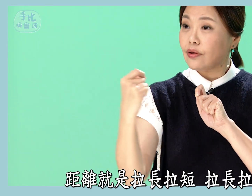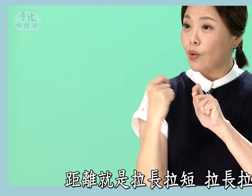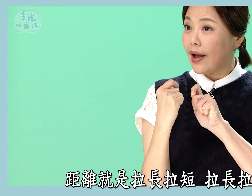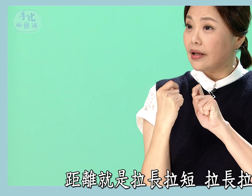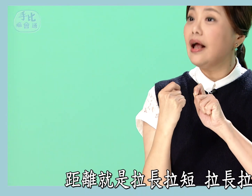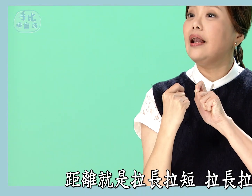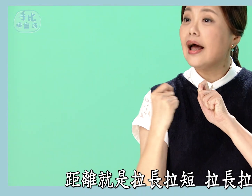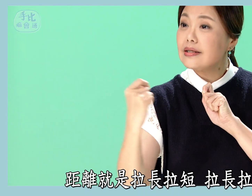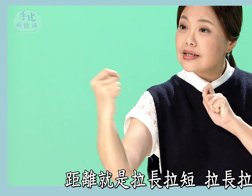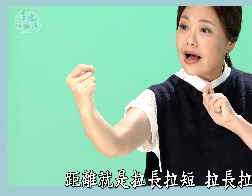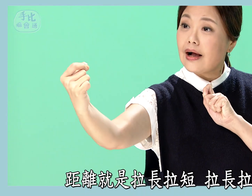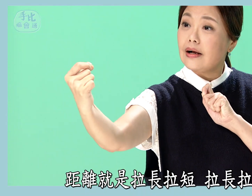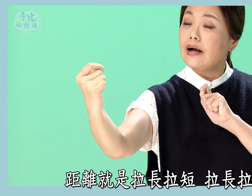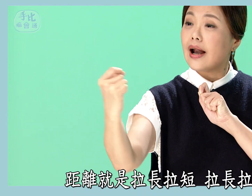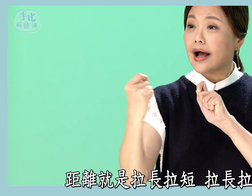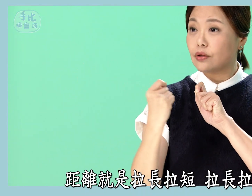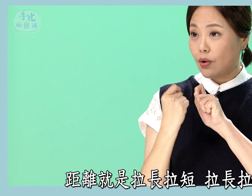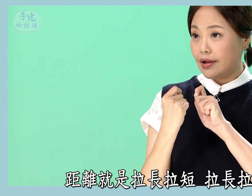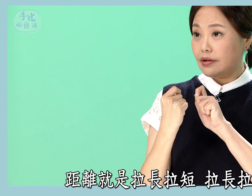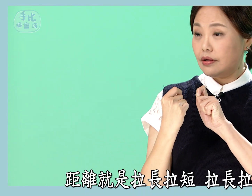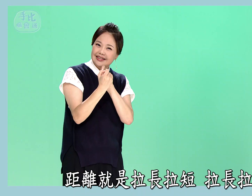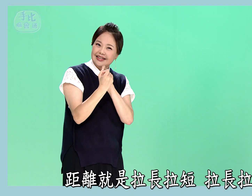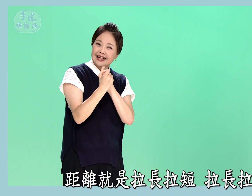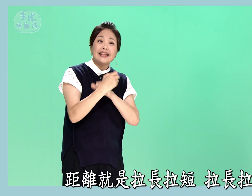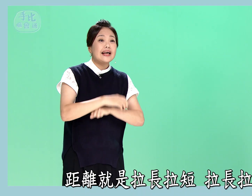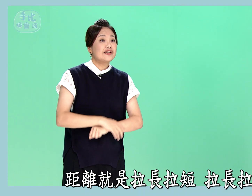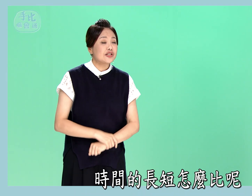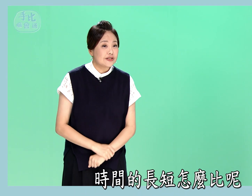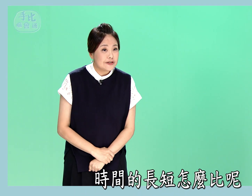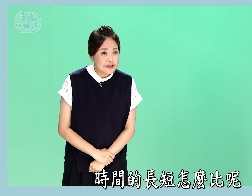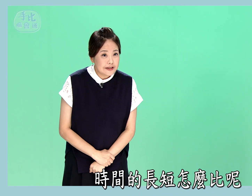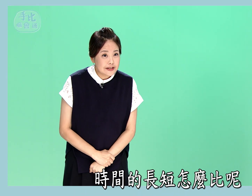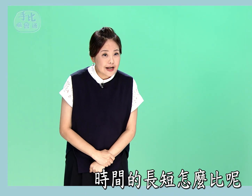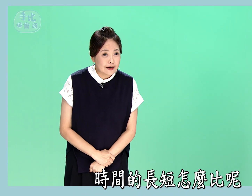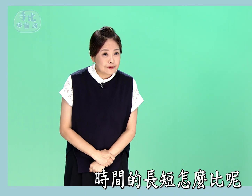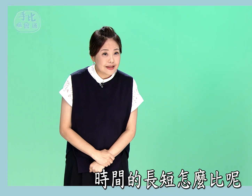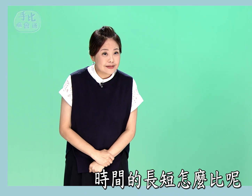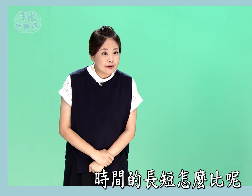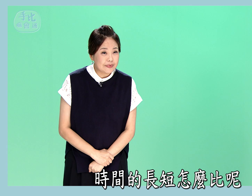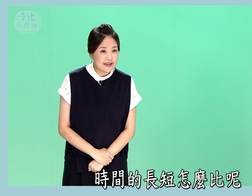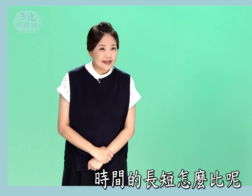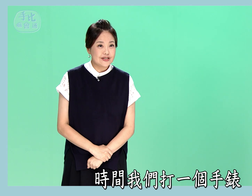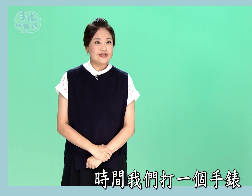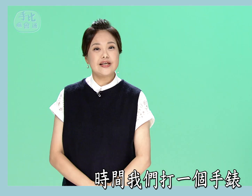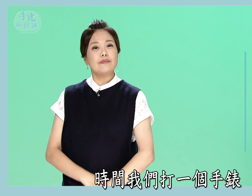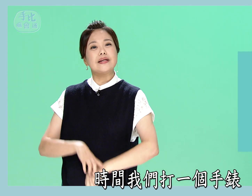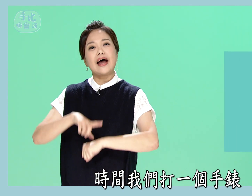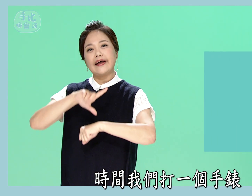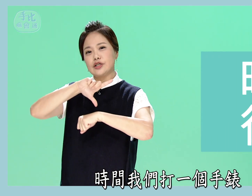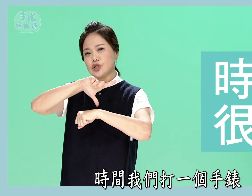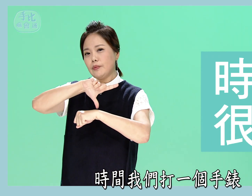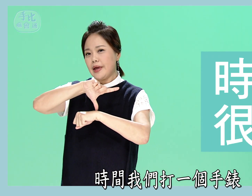短、拉长、拉短。那时间的长短怎么比呢？时间我们打一个手